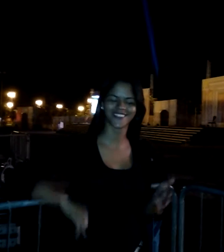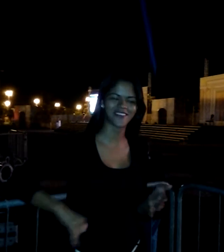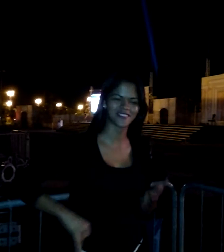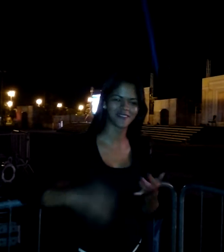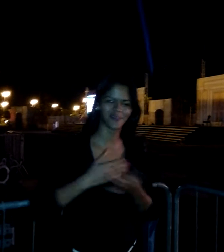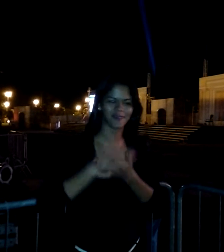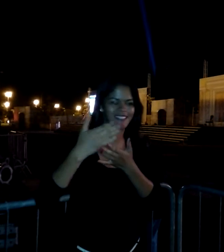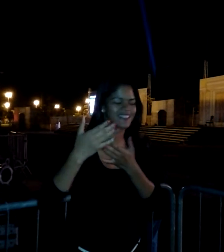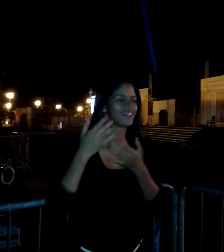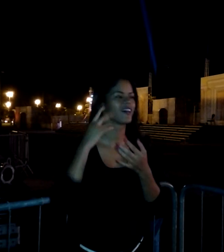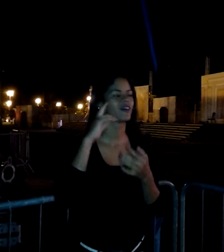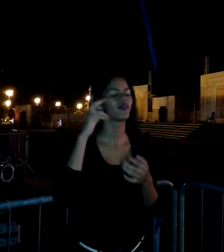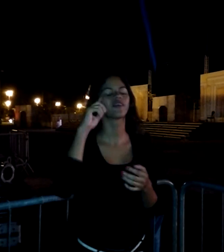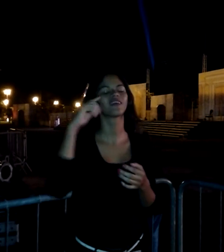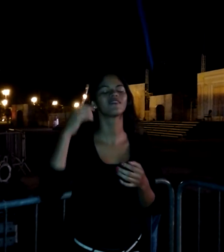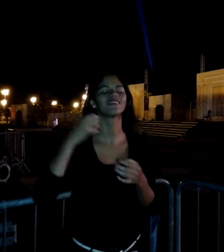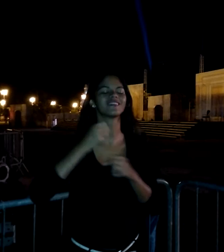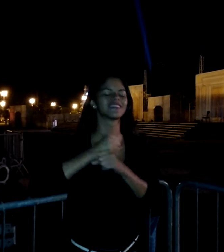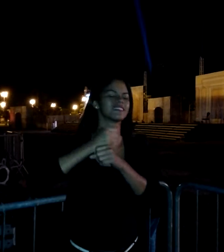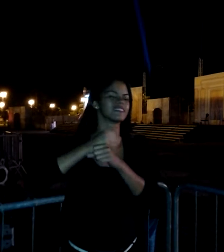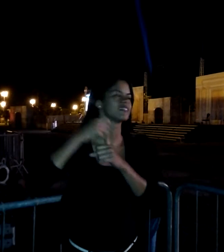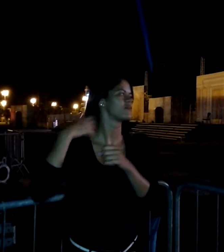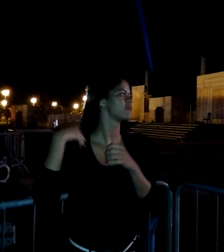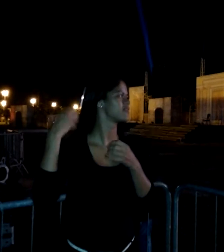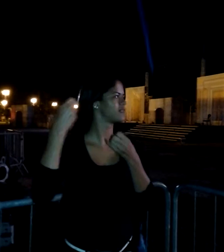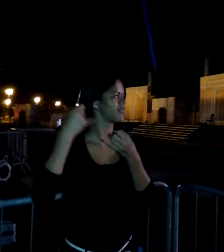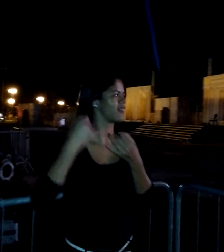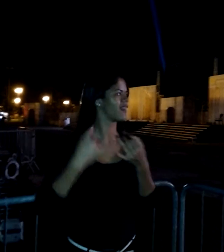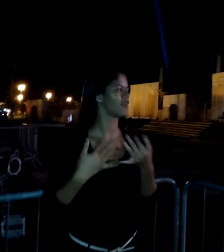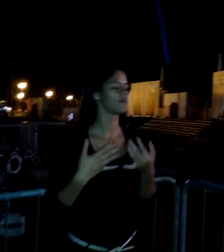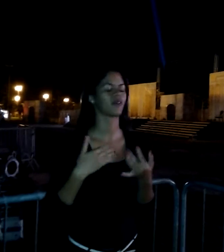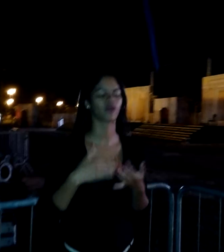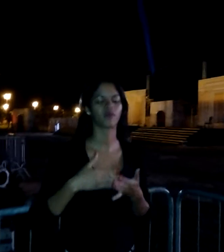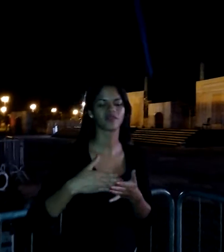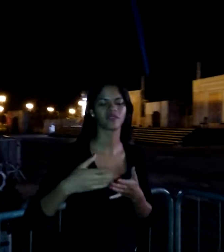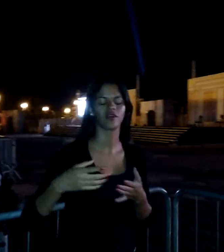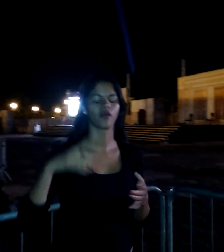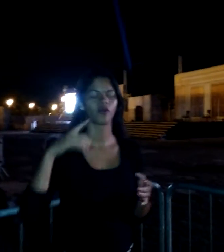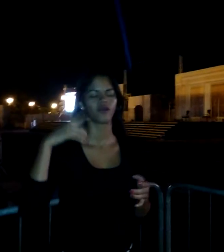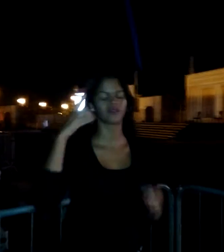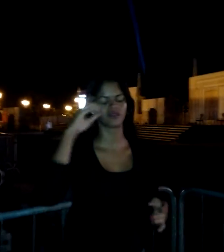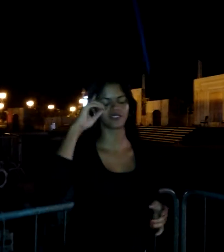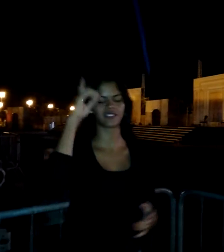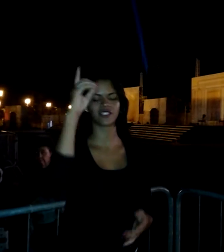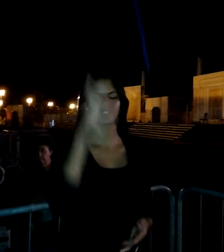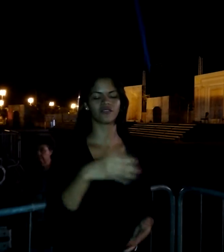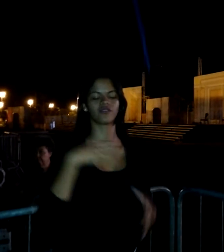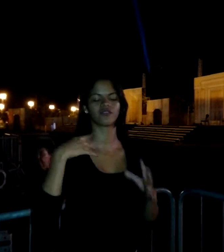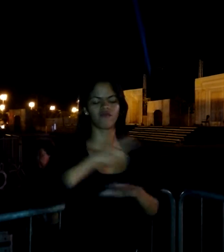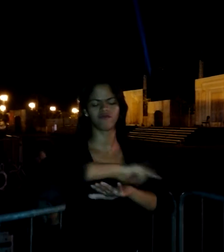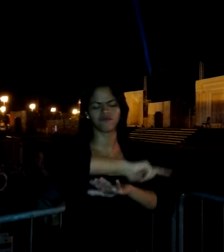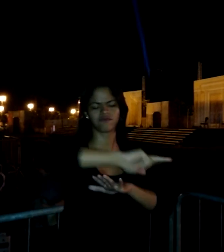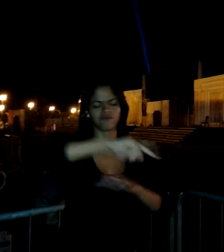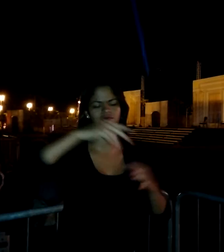O que de início era a passagem, acabou por se tornar destino de milhares de pessoas. Pessoas que fizeram